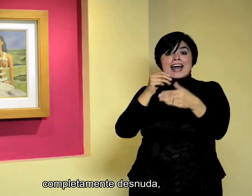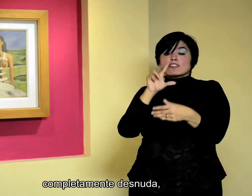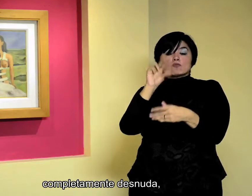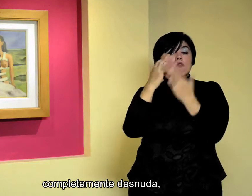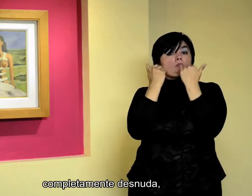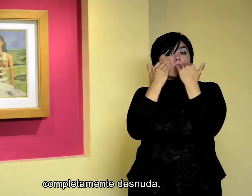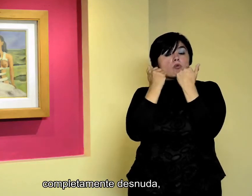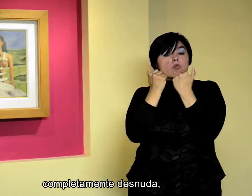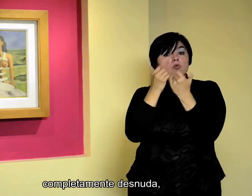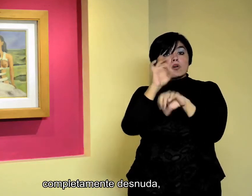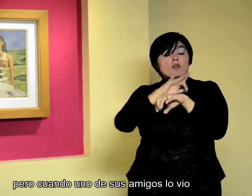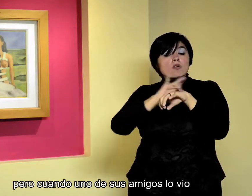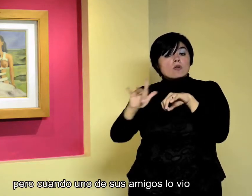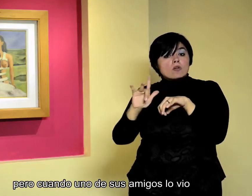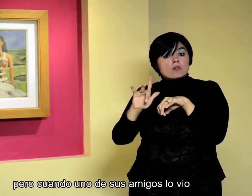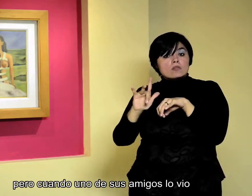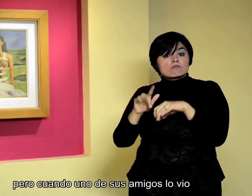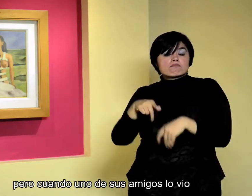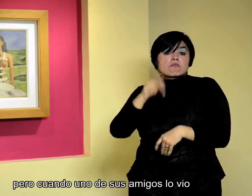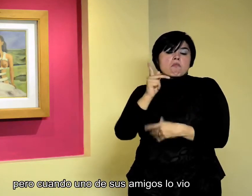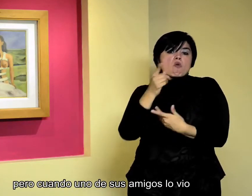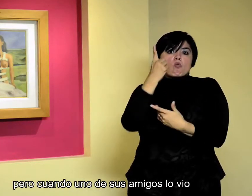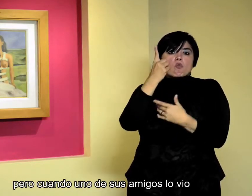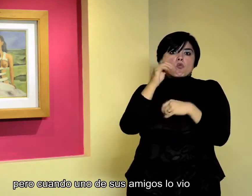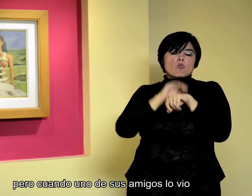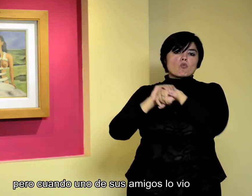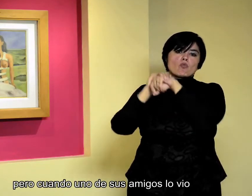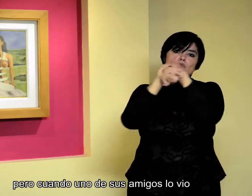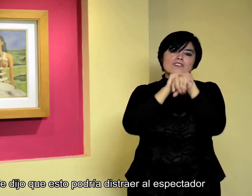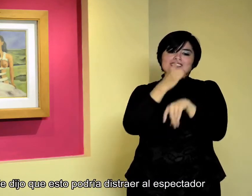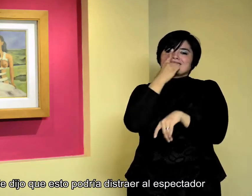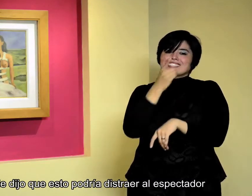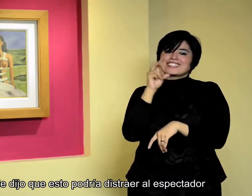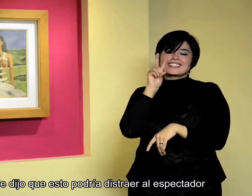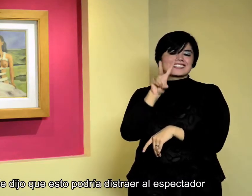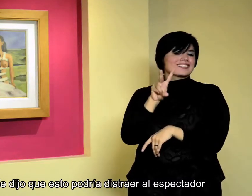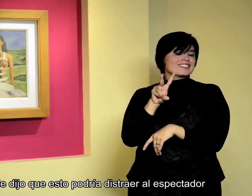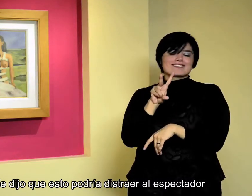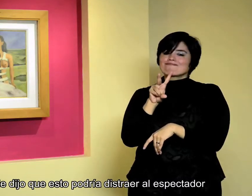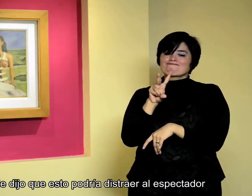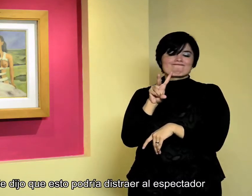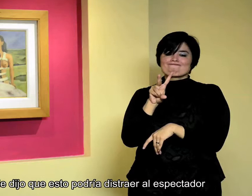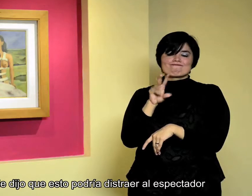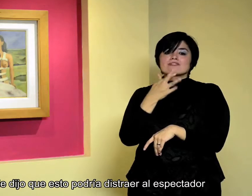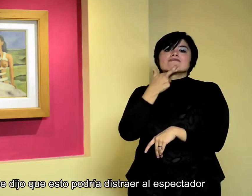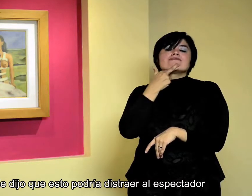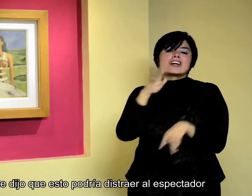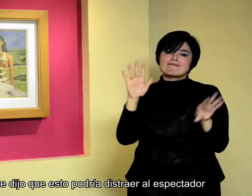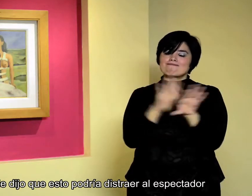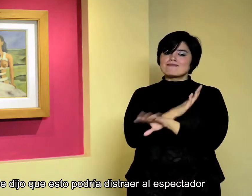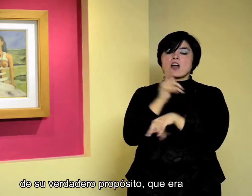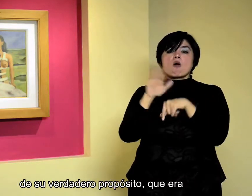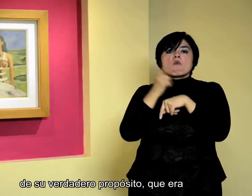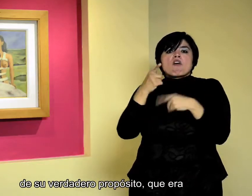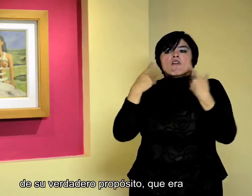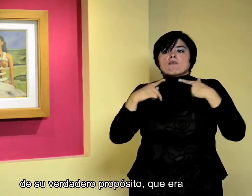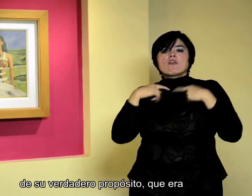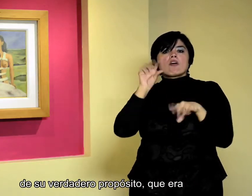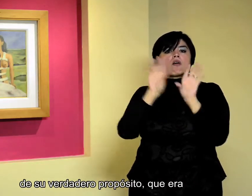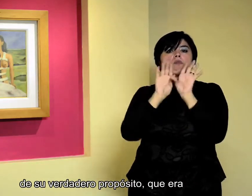completamente desnuda, pero cuando uno de sus amigos lo vio, le dijo que esto podía distraer al espectador de su verdadero